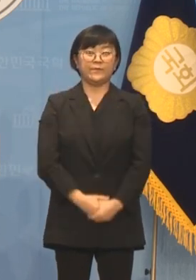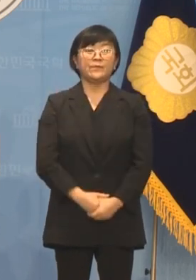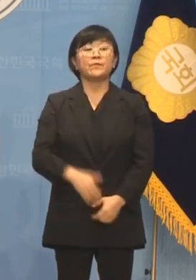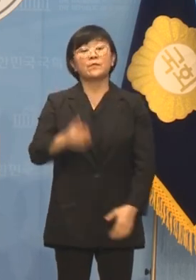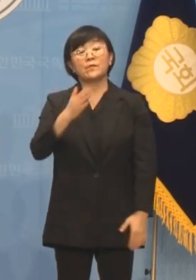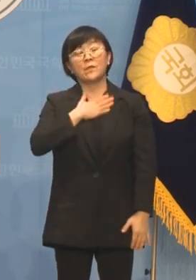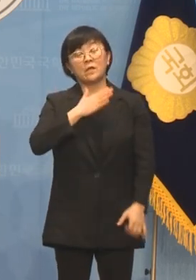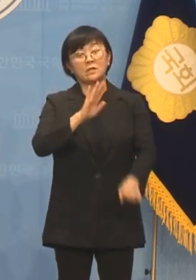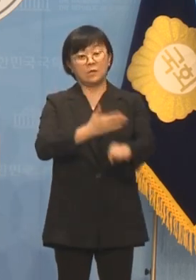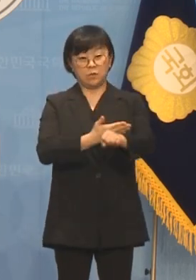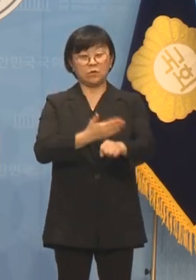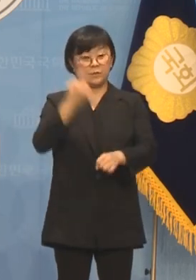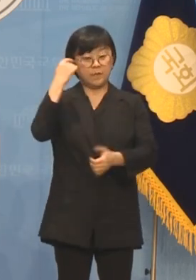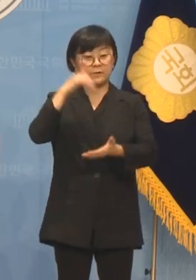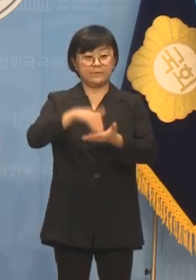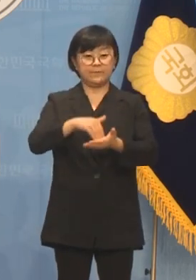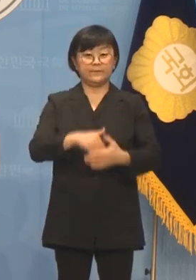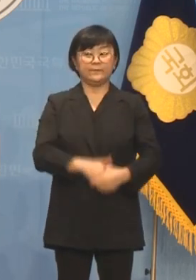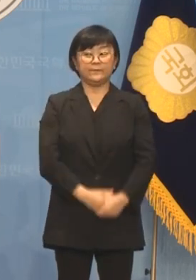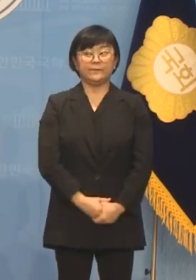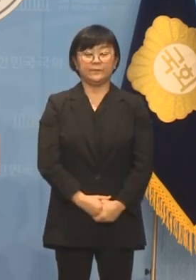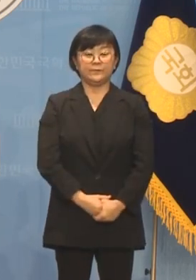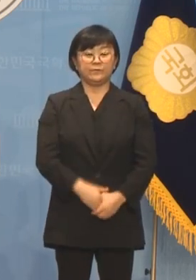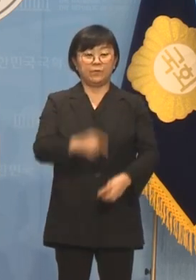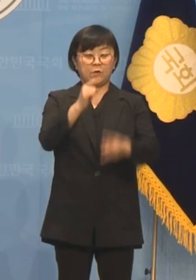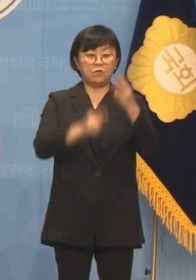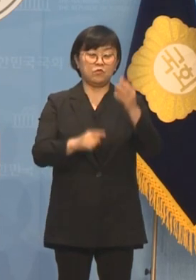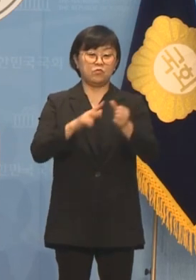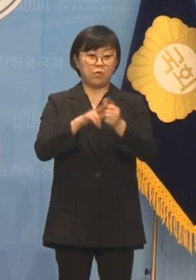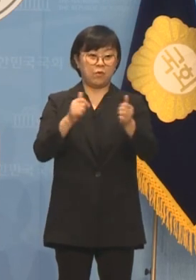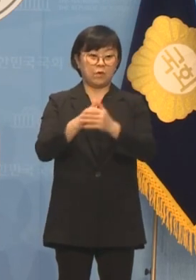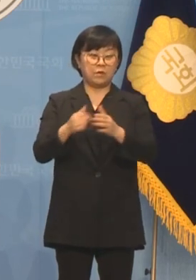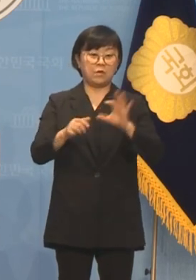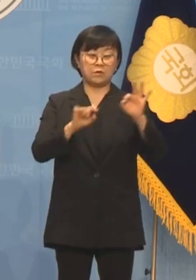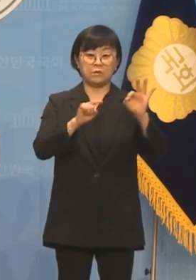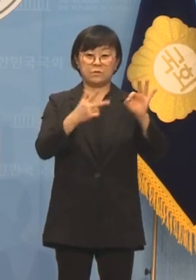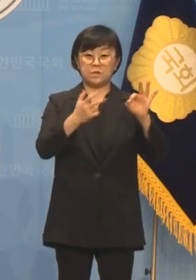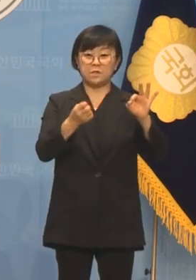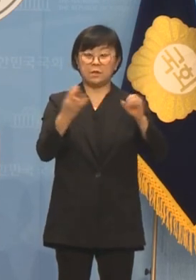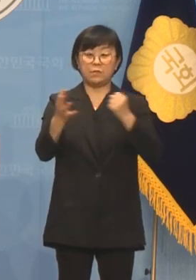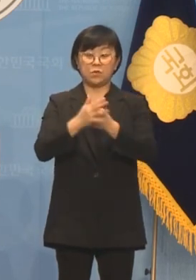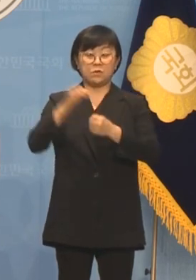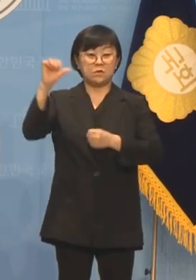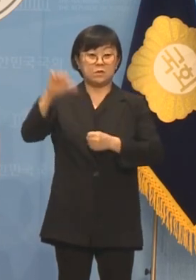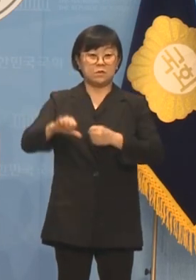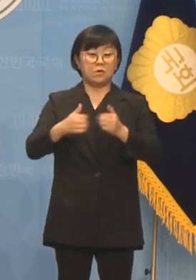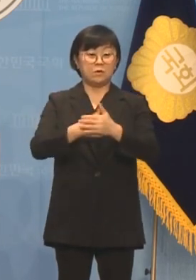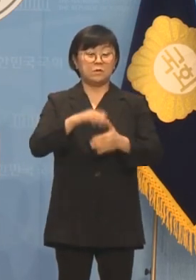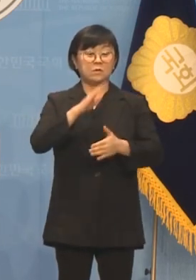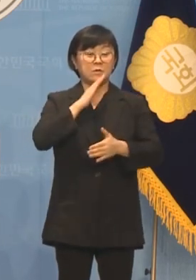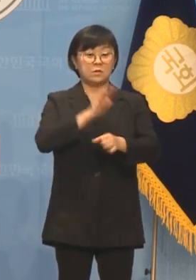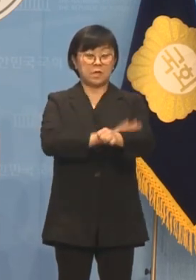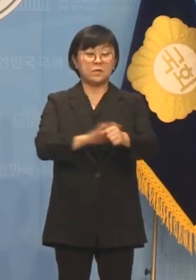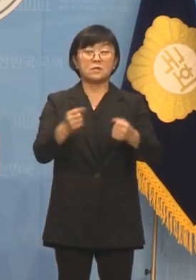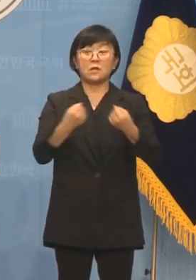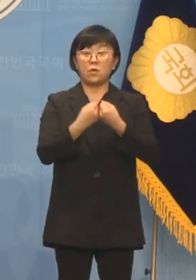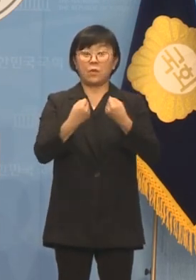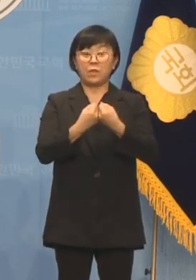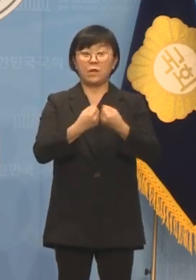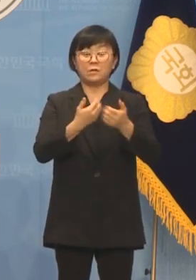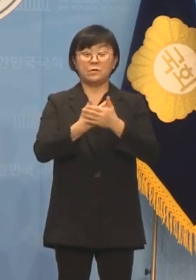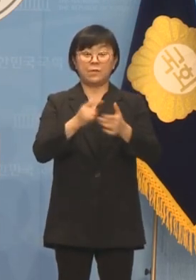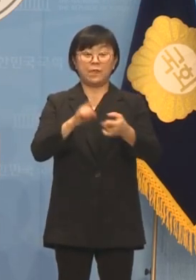저의 잘못도 반성하겠습니다 윤성 후에게 0.73% 지고도 싸웠다고